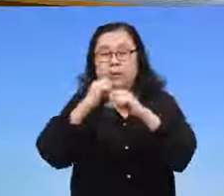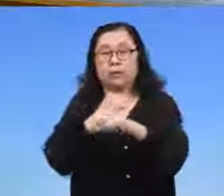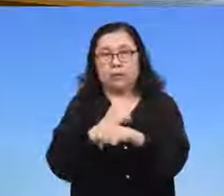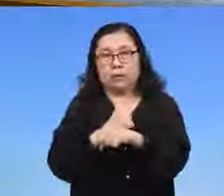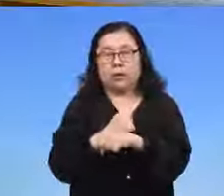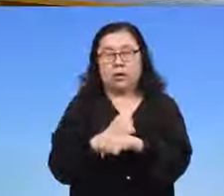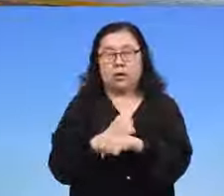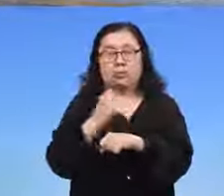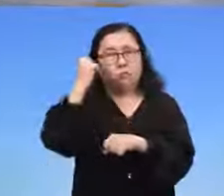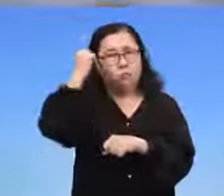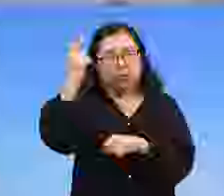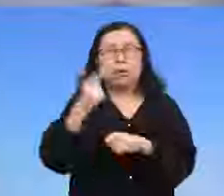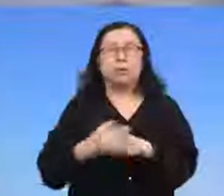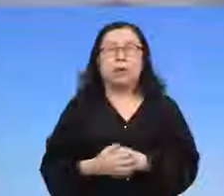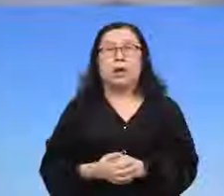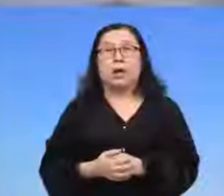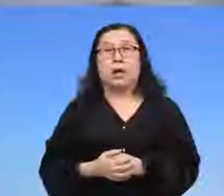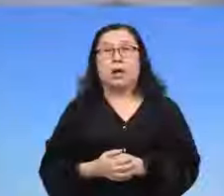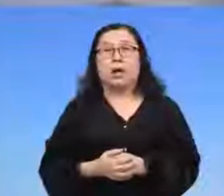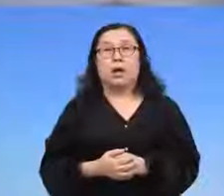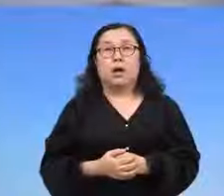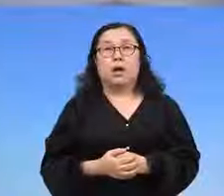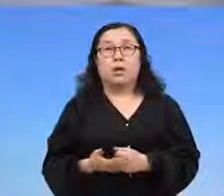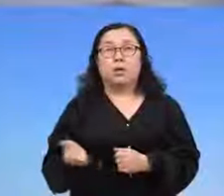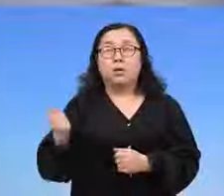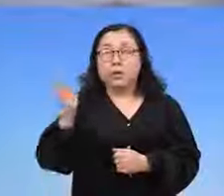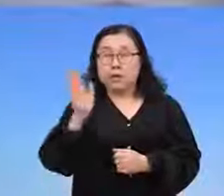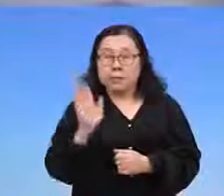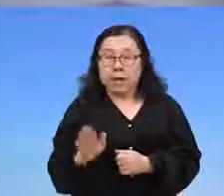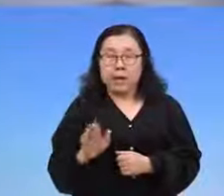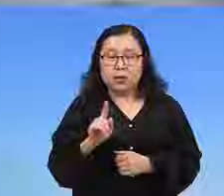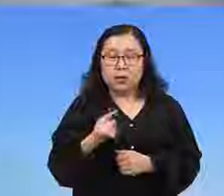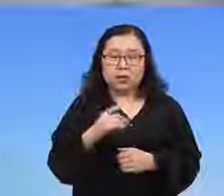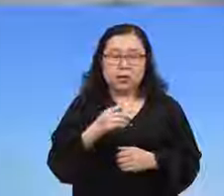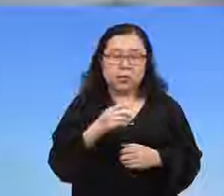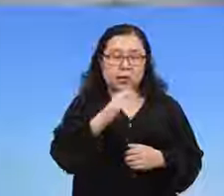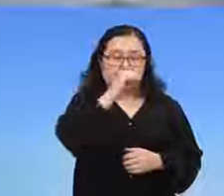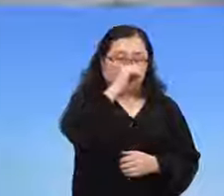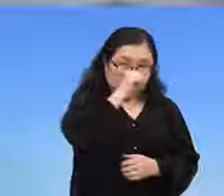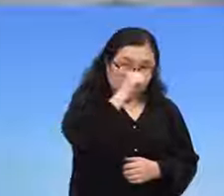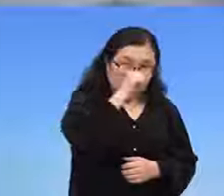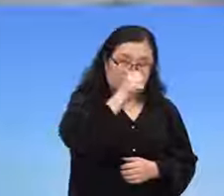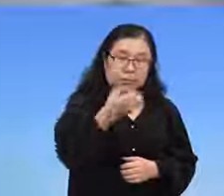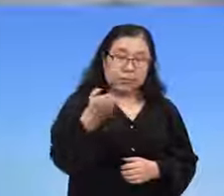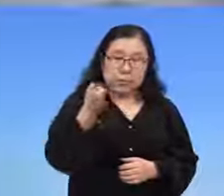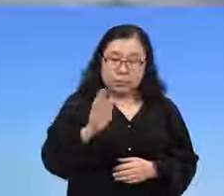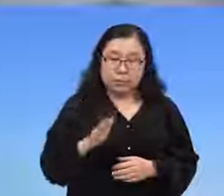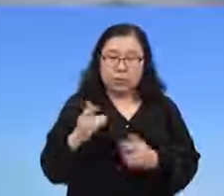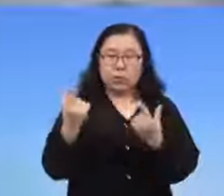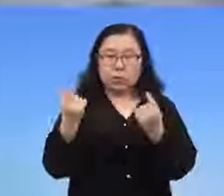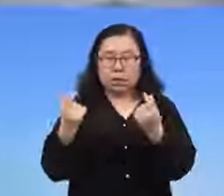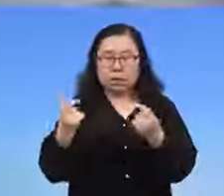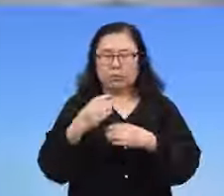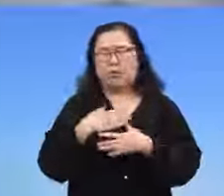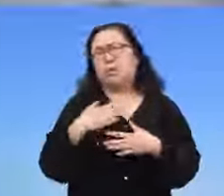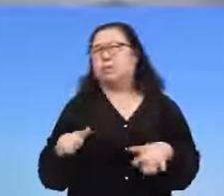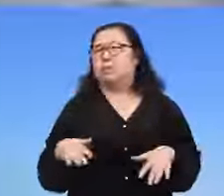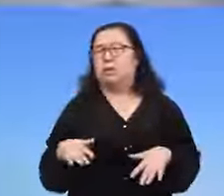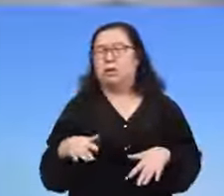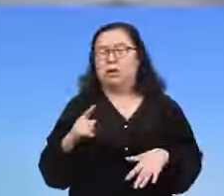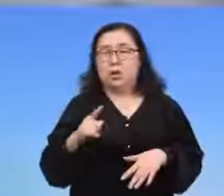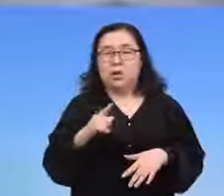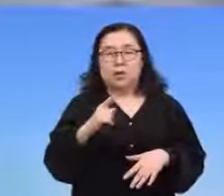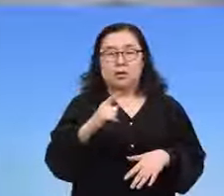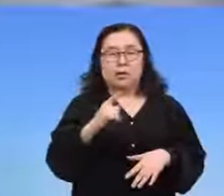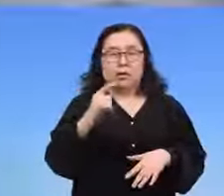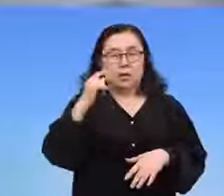아닙니까? 그런데 이게 그들이 갖고 있는 장점이었지만 이게 또 약점이에요. 그 약점이 뭐냐? 그들은